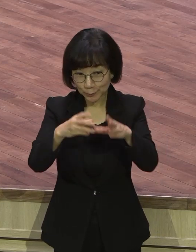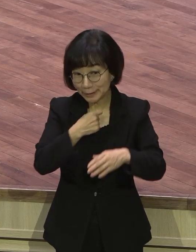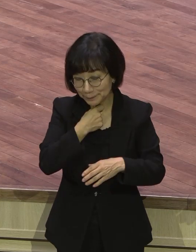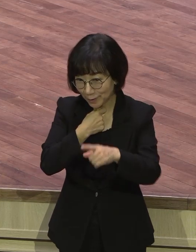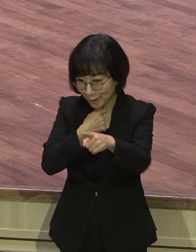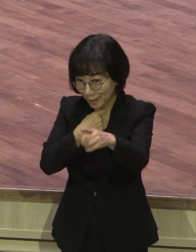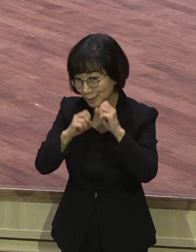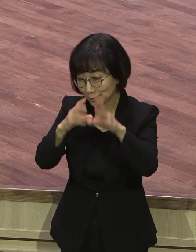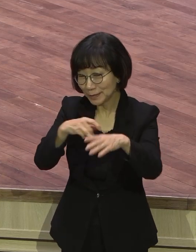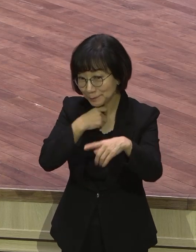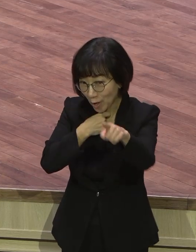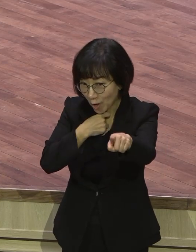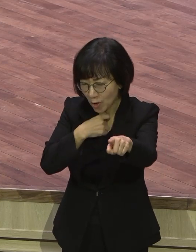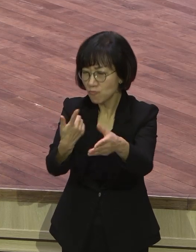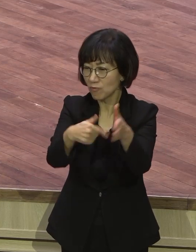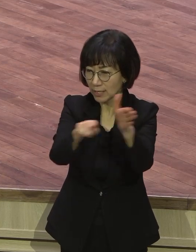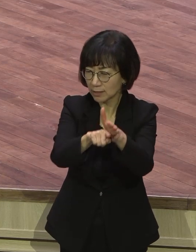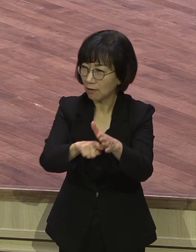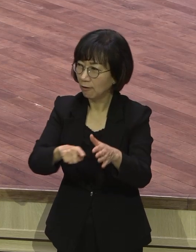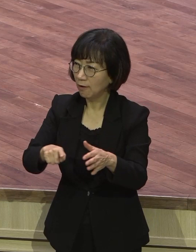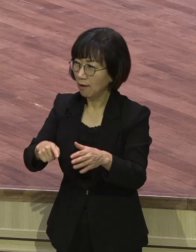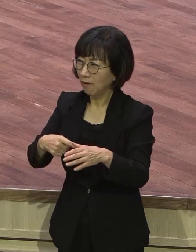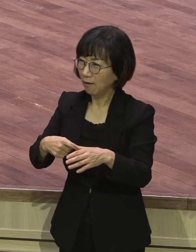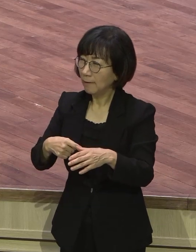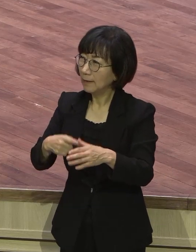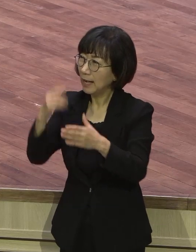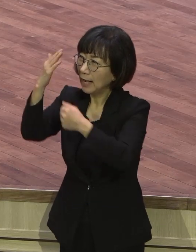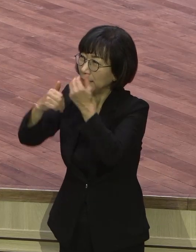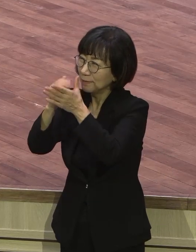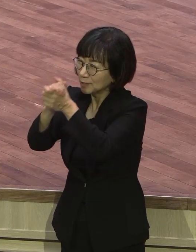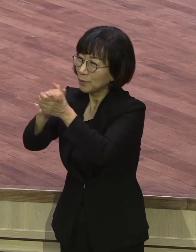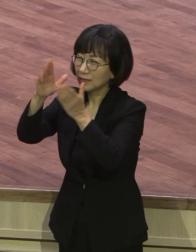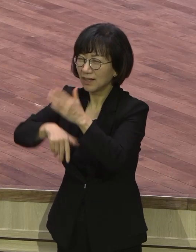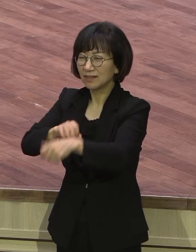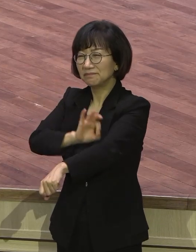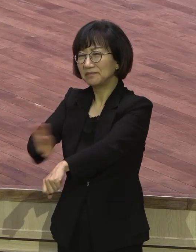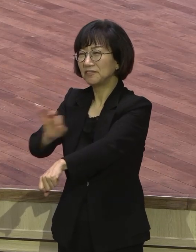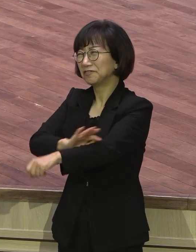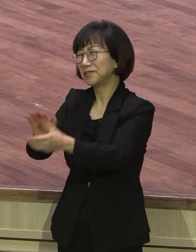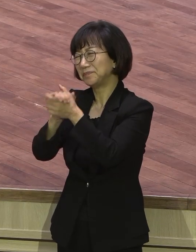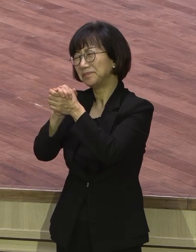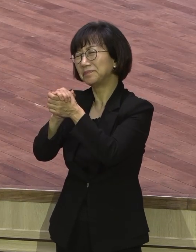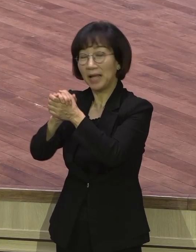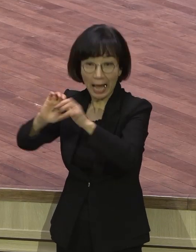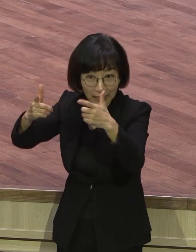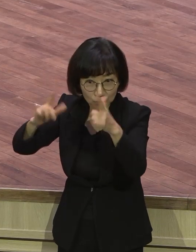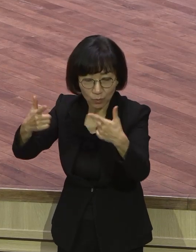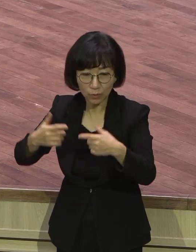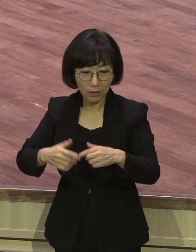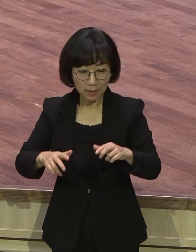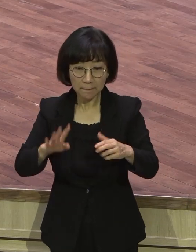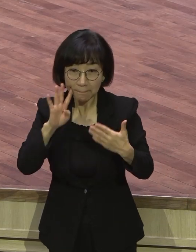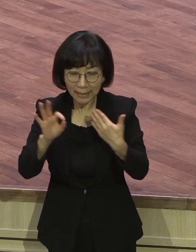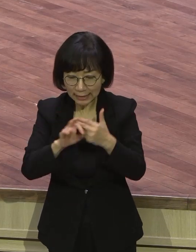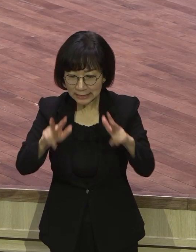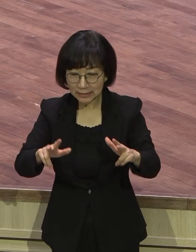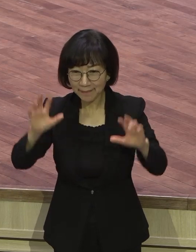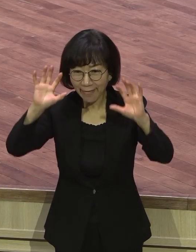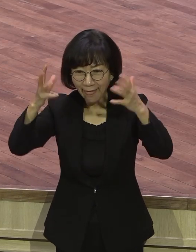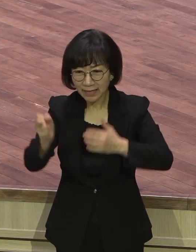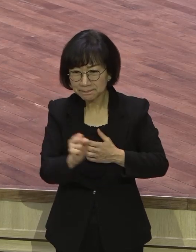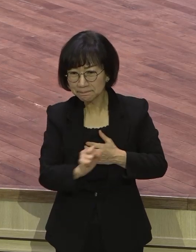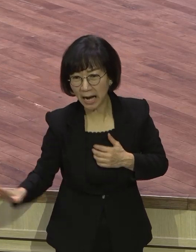그렇게 말을 했어요. 아이를 잃어버린 어머니의 심정 어떻게 했어요. 아이를 잃어버렸는데 잠이 옵니까.